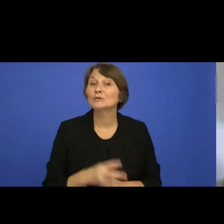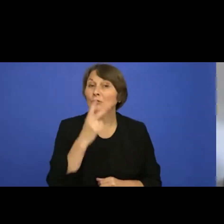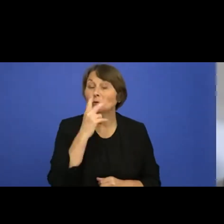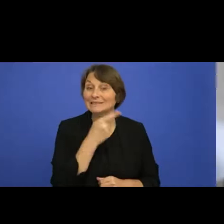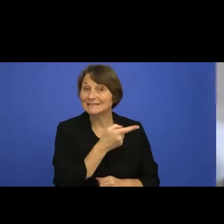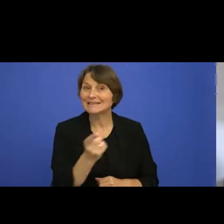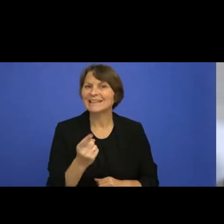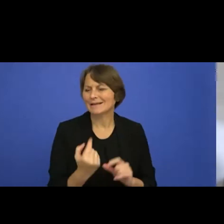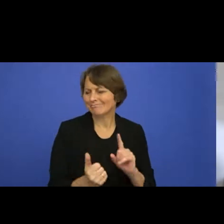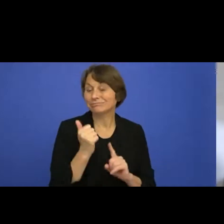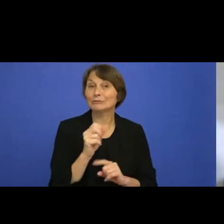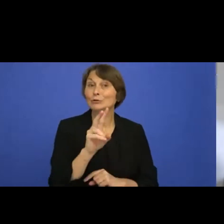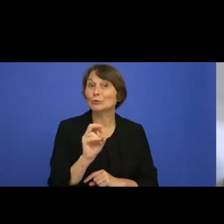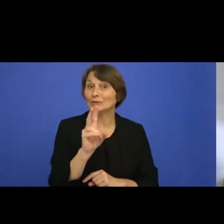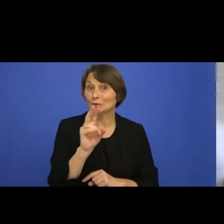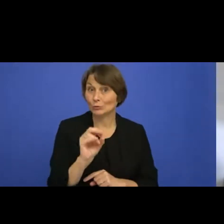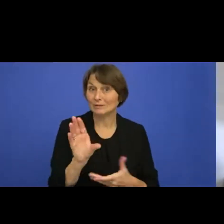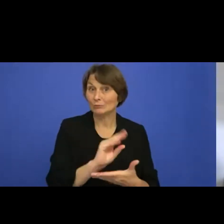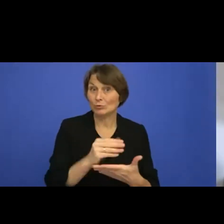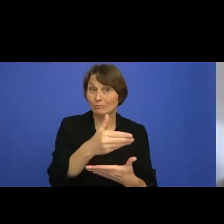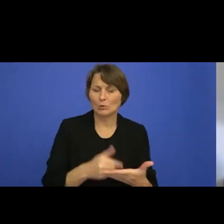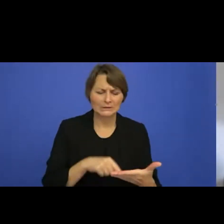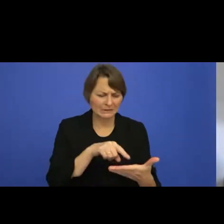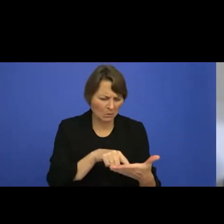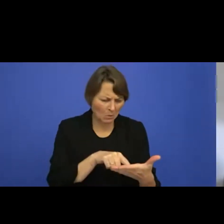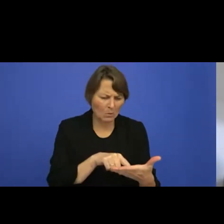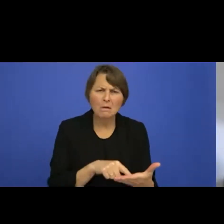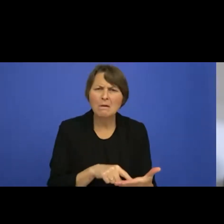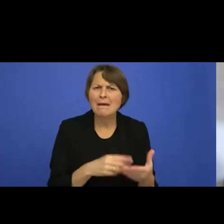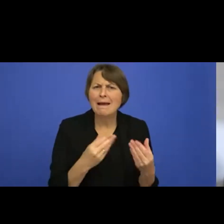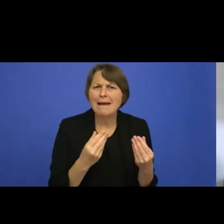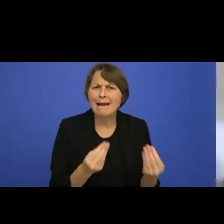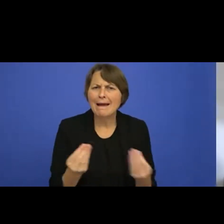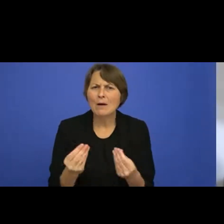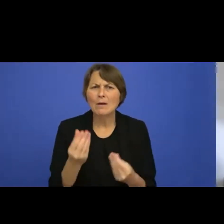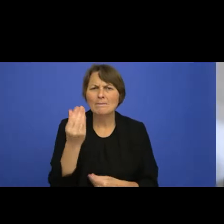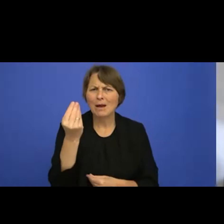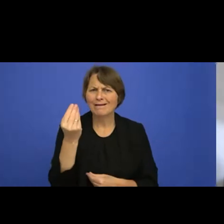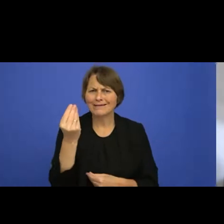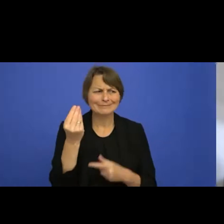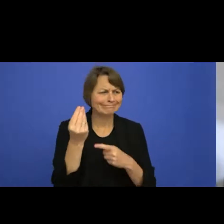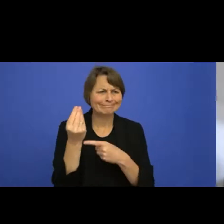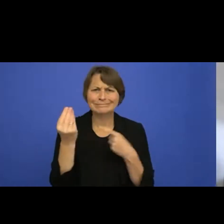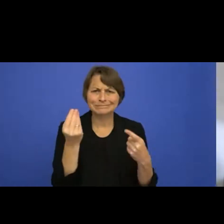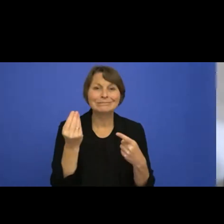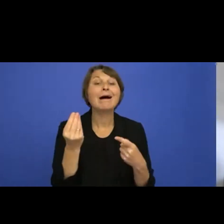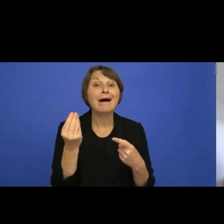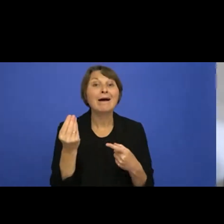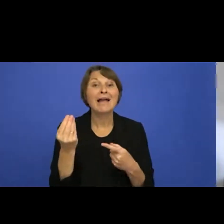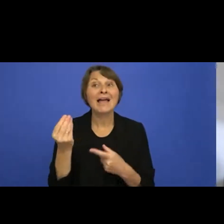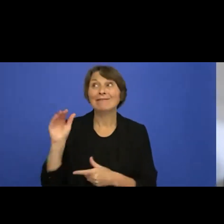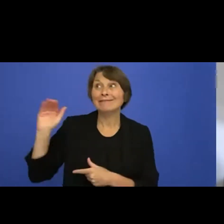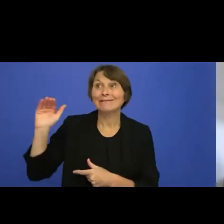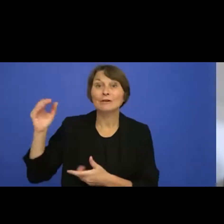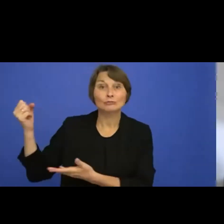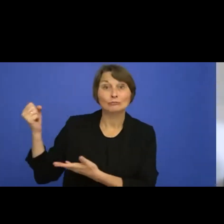Open Society Foundation a commencé à publier des documents en 2020. Il s'agit de voir ce qu'il en est de la mise